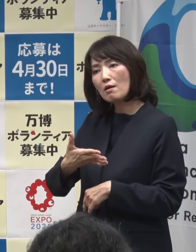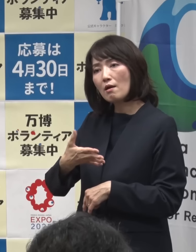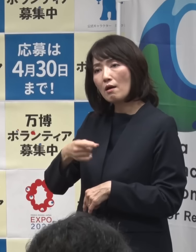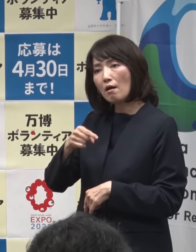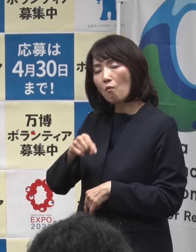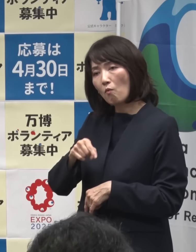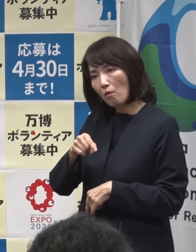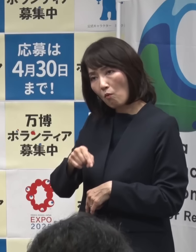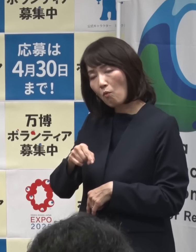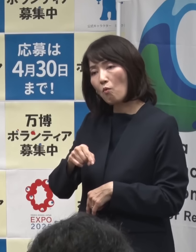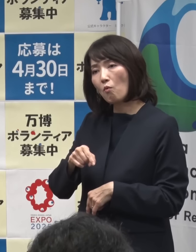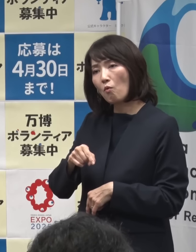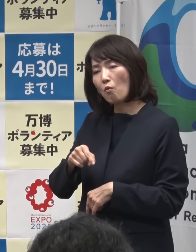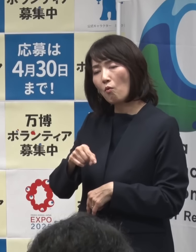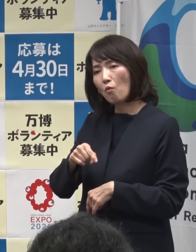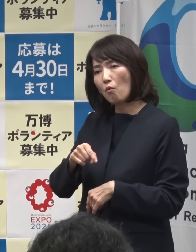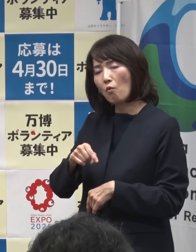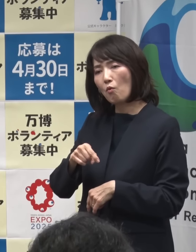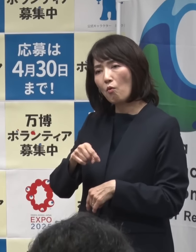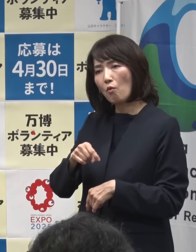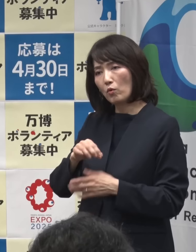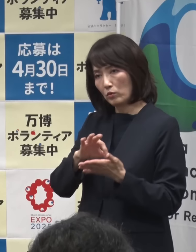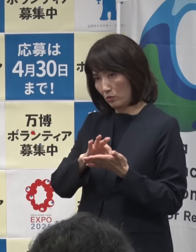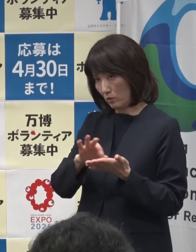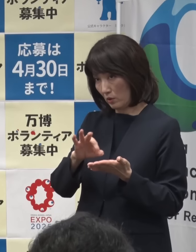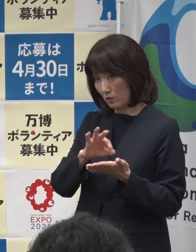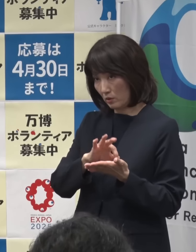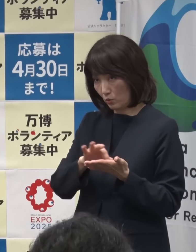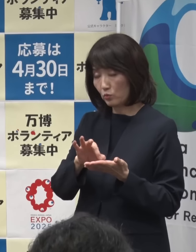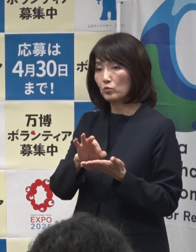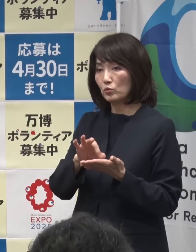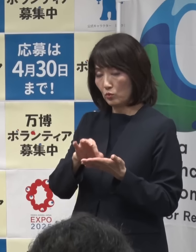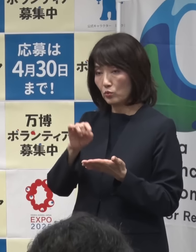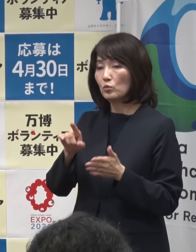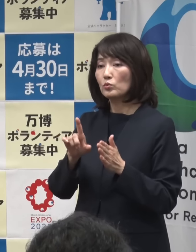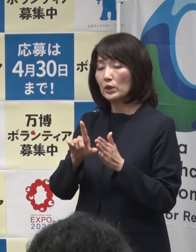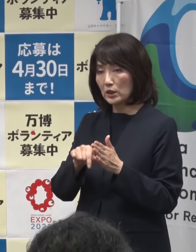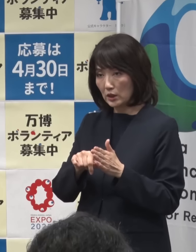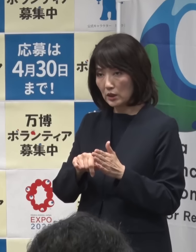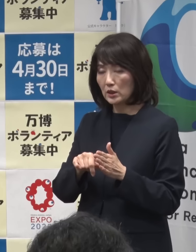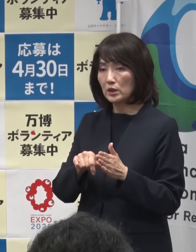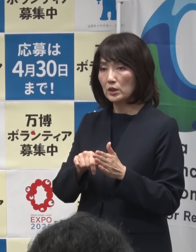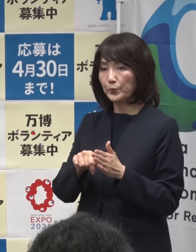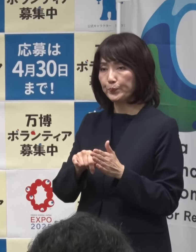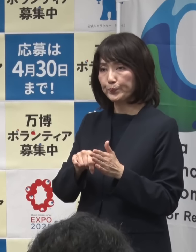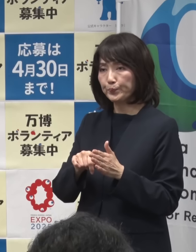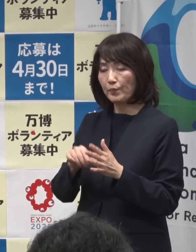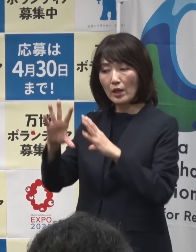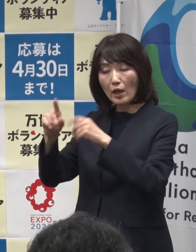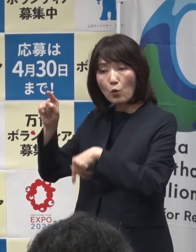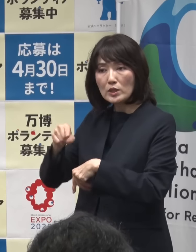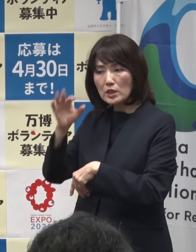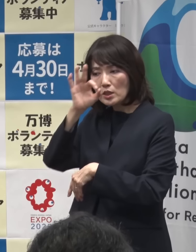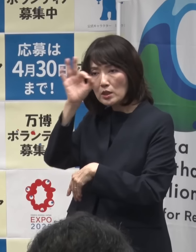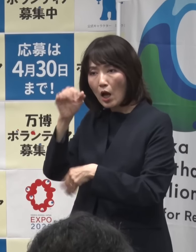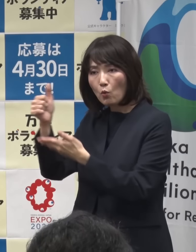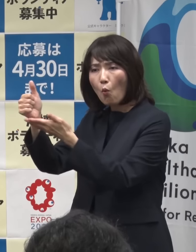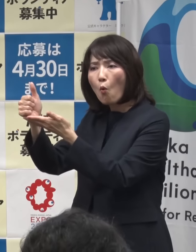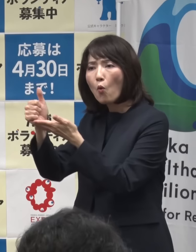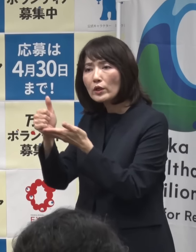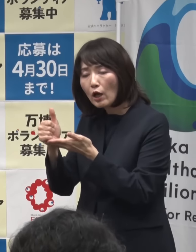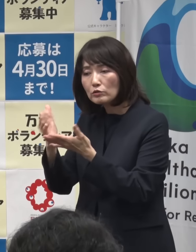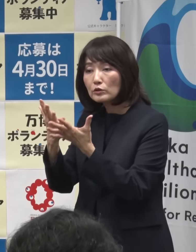れを成り立たせているわけです。でその中で外国人観光客という塊が非常に